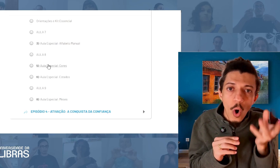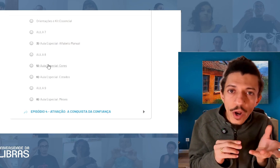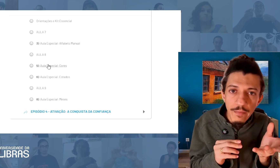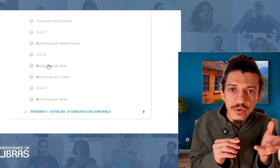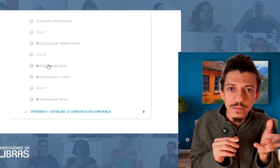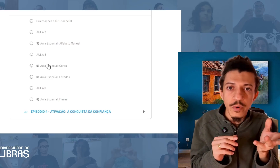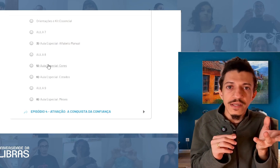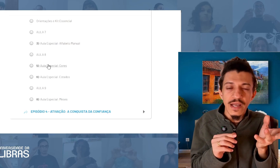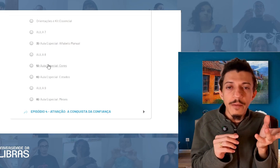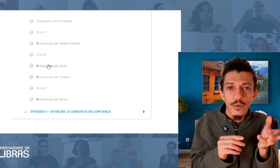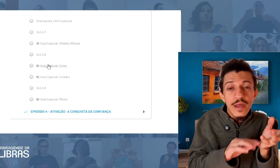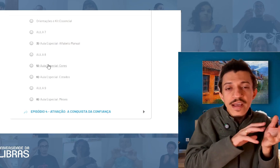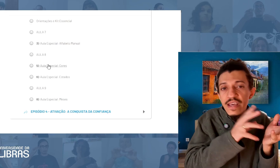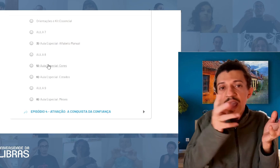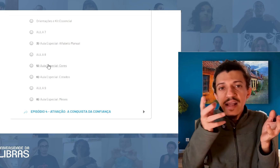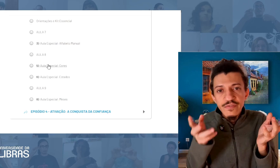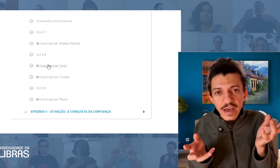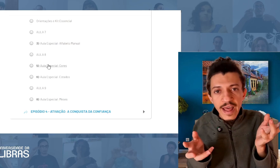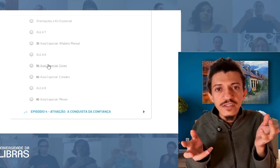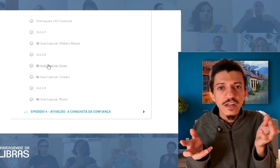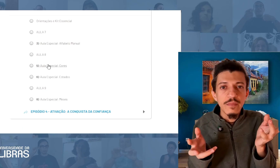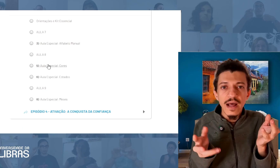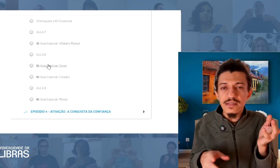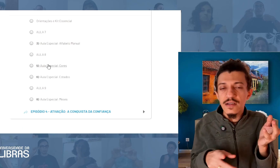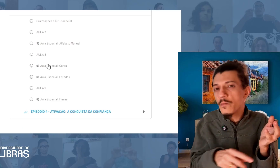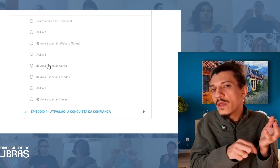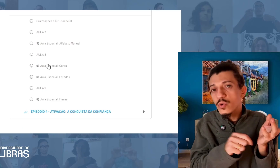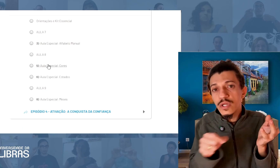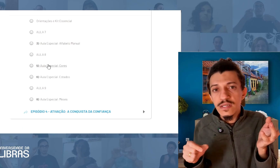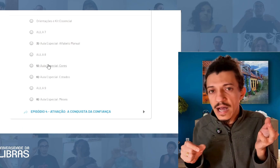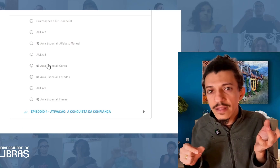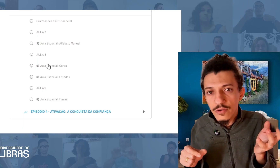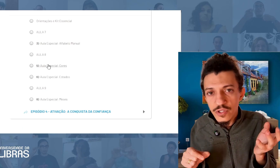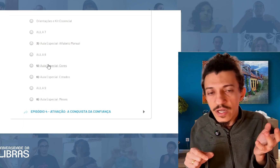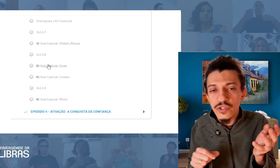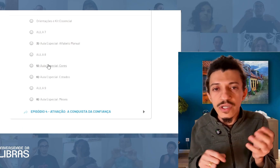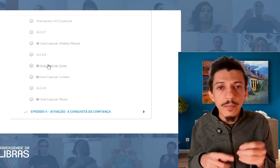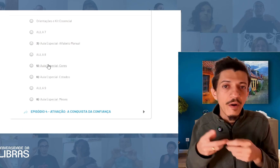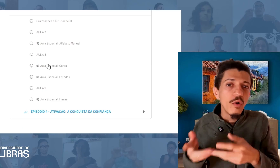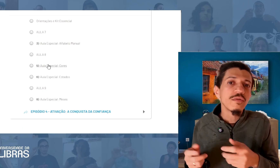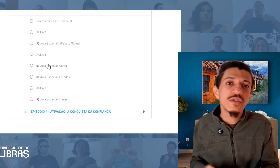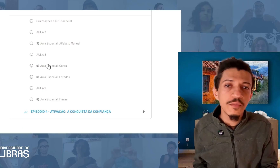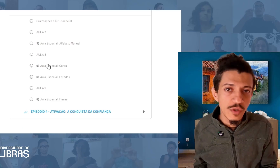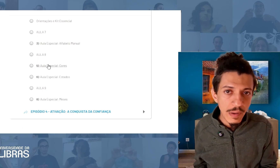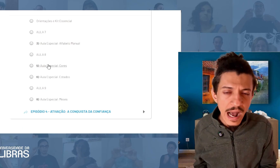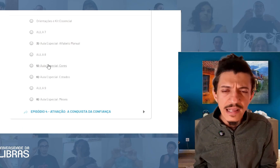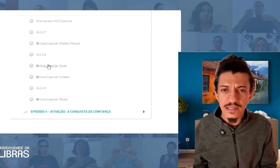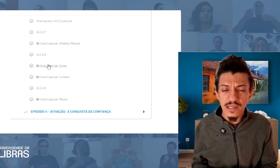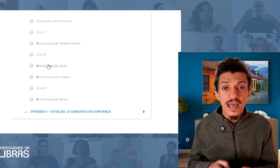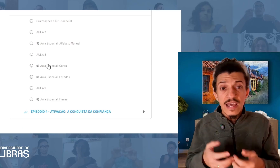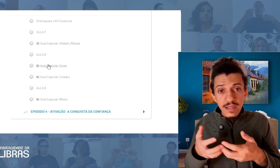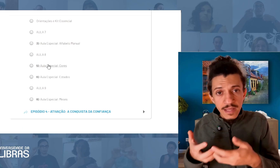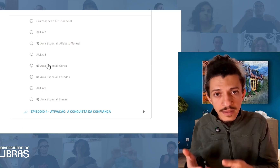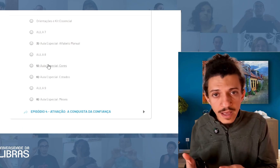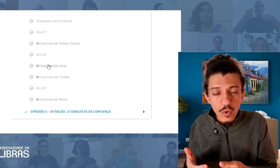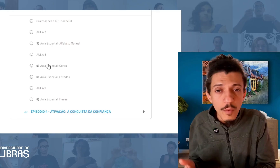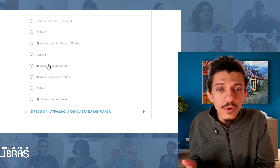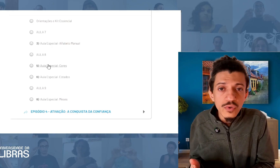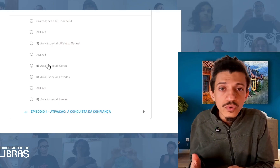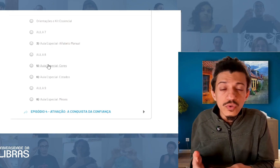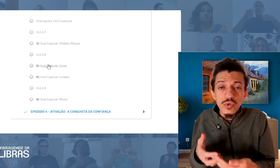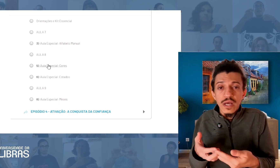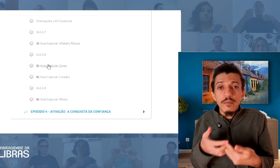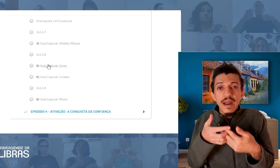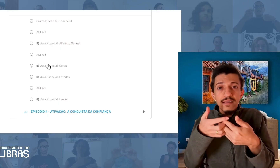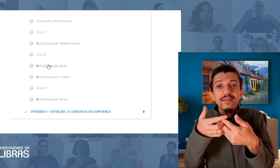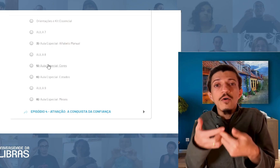de ônibus, por exemplo, que é diferente da numeração utilizada no dia a dia para outros tipos de práticas, entender como que o